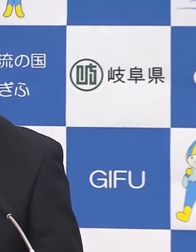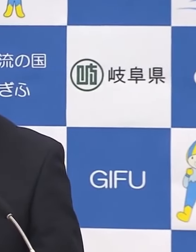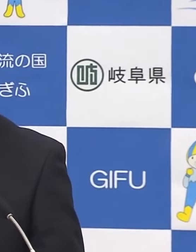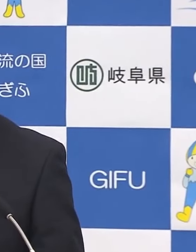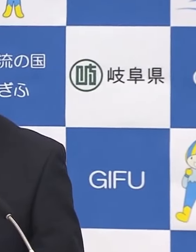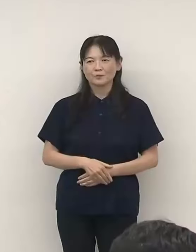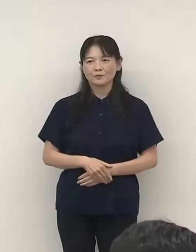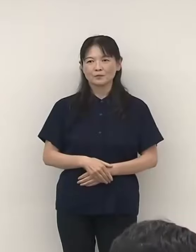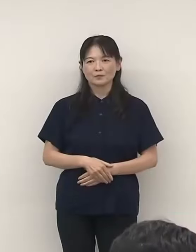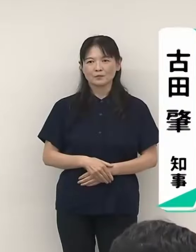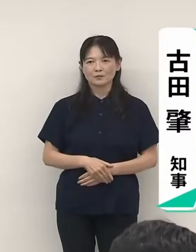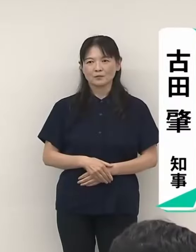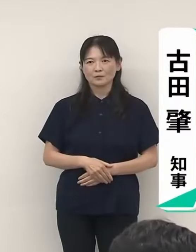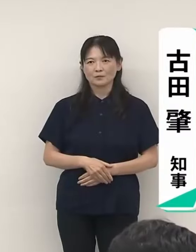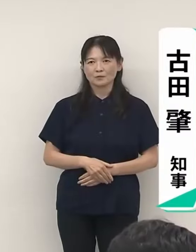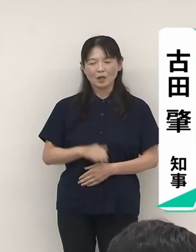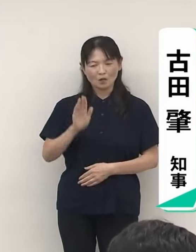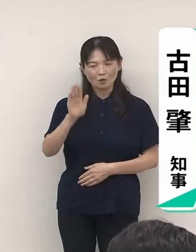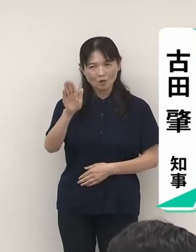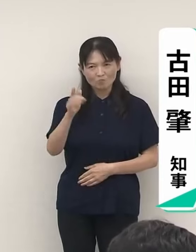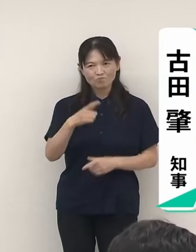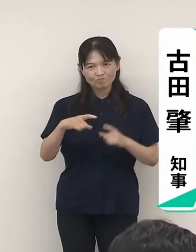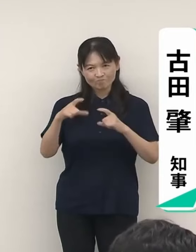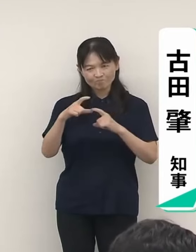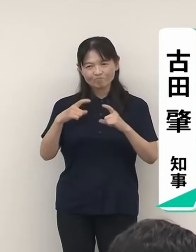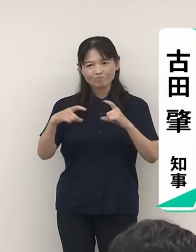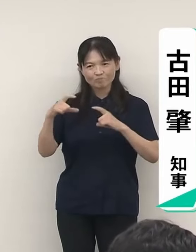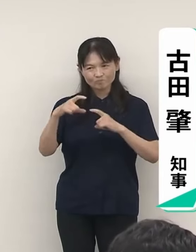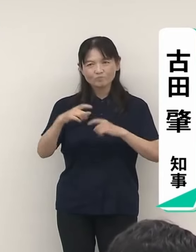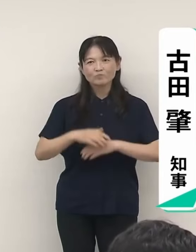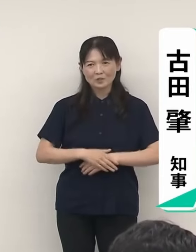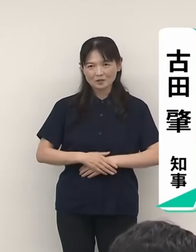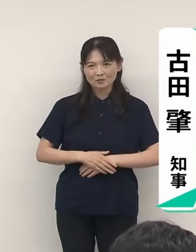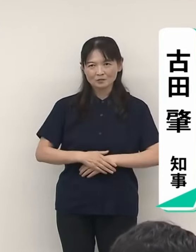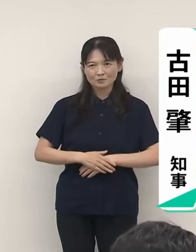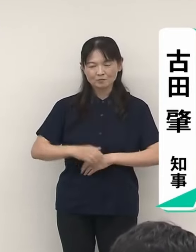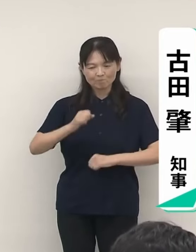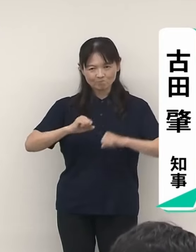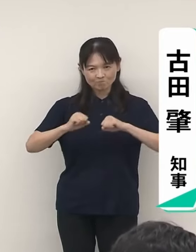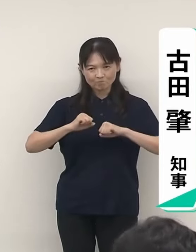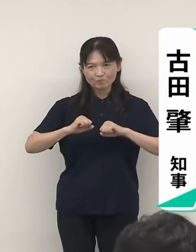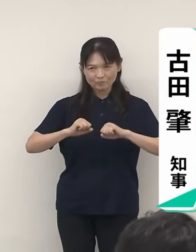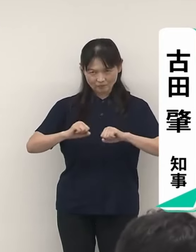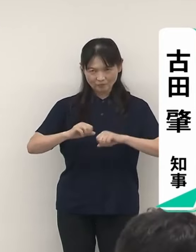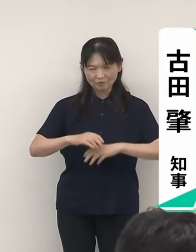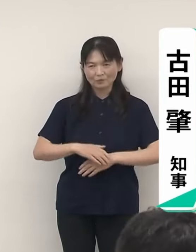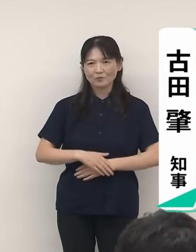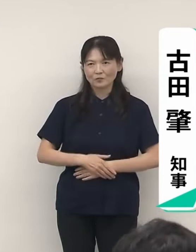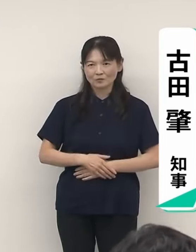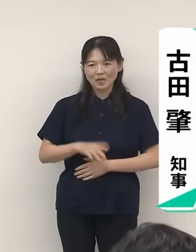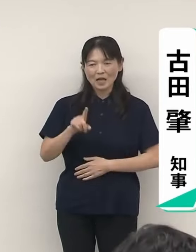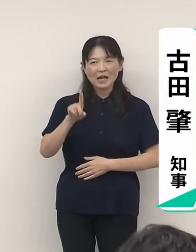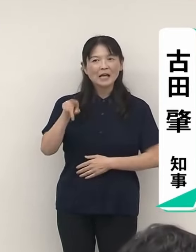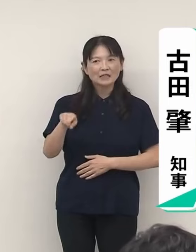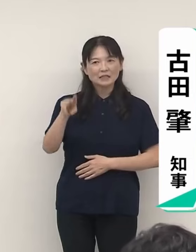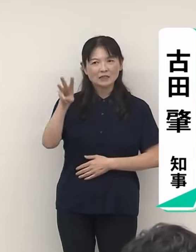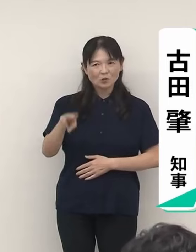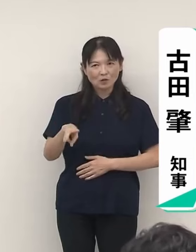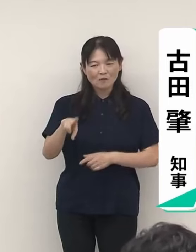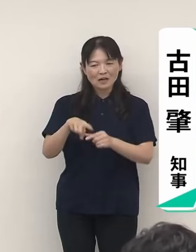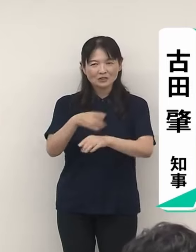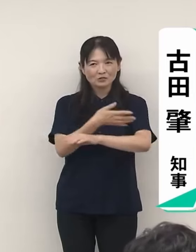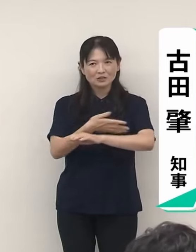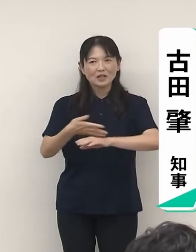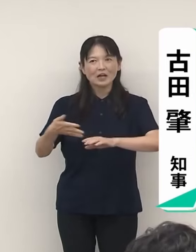紹介しましたこれからさらにアクションを具体化していってえま基礎がの魅力